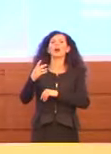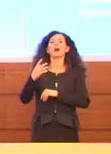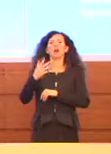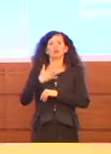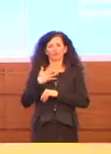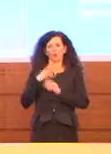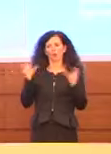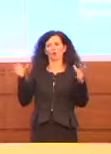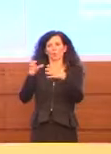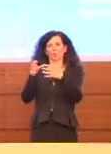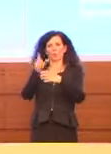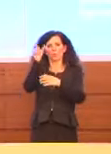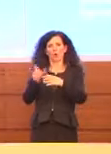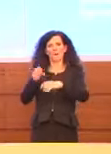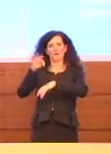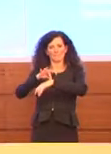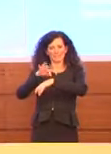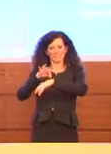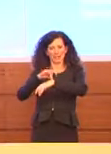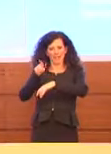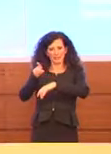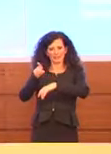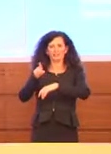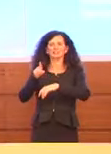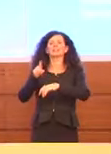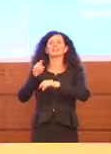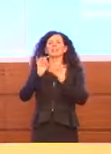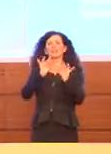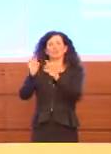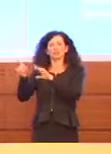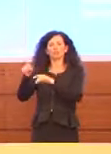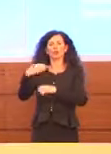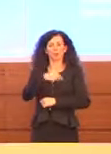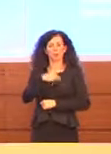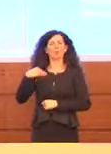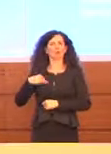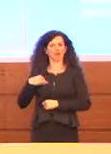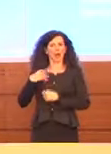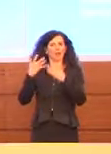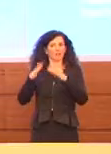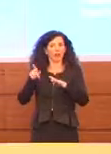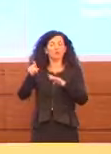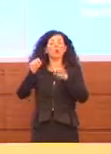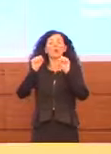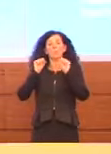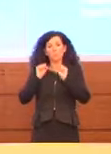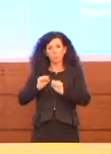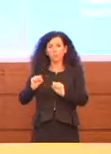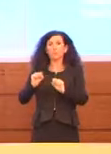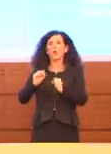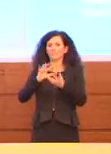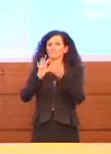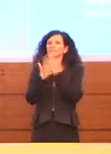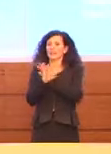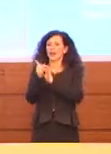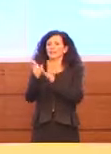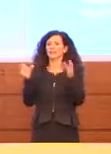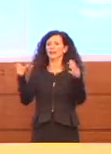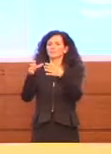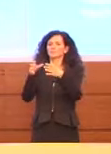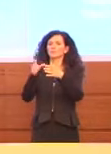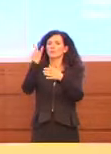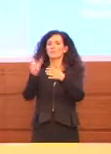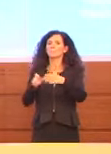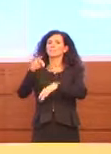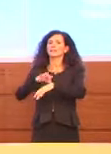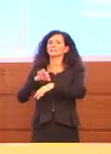che avrà dei risultati fibrotici a livello polmonare e quindi probabilmente potranno diventare una nuova categoria di pazienti con malattie polmonari